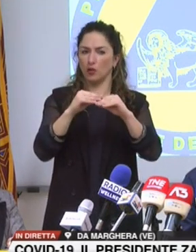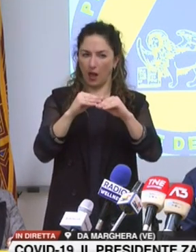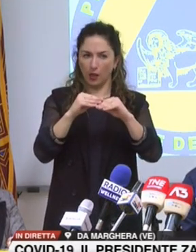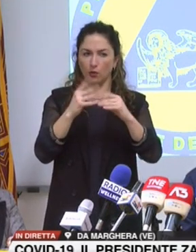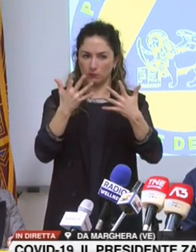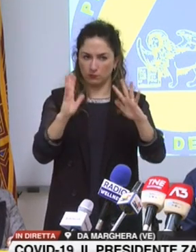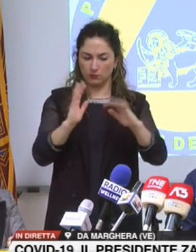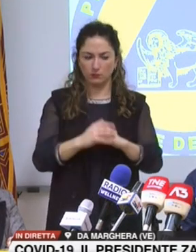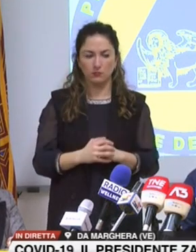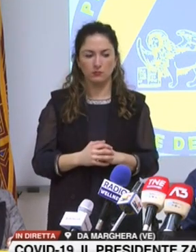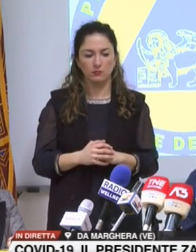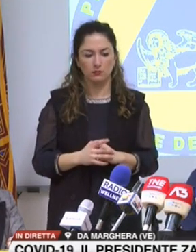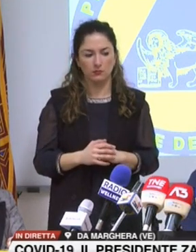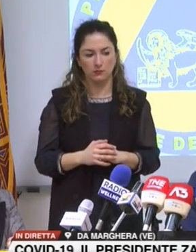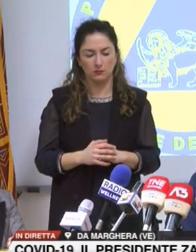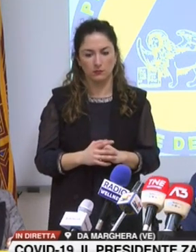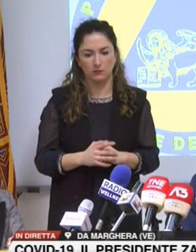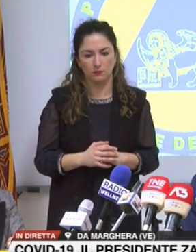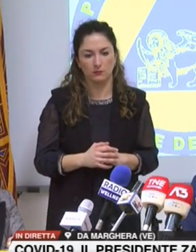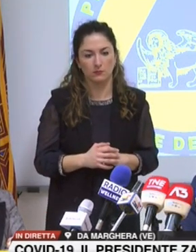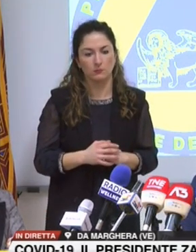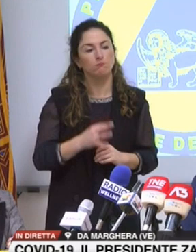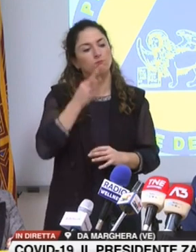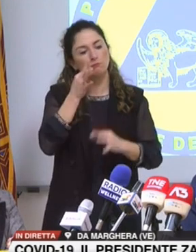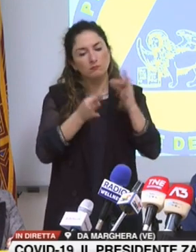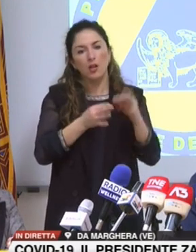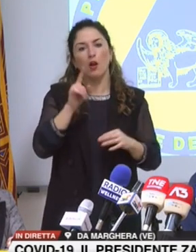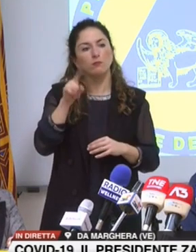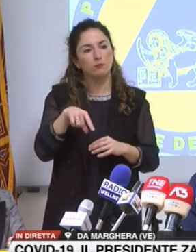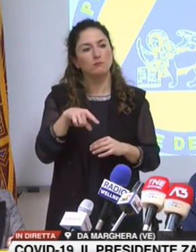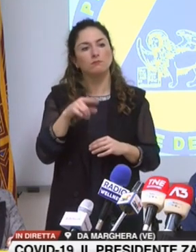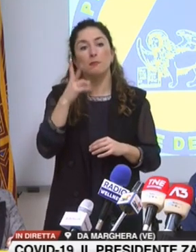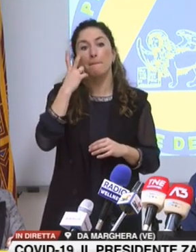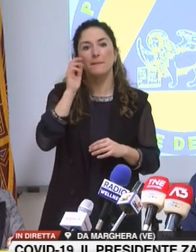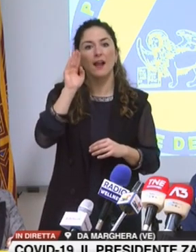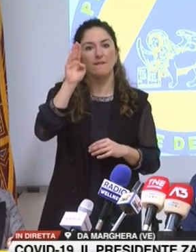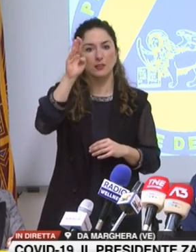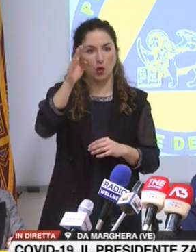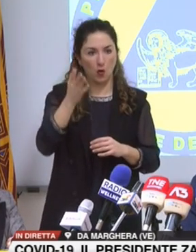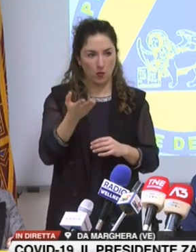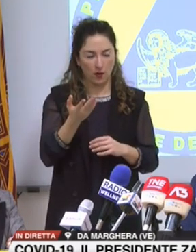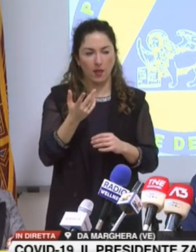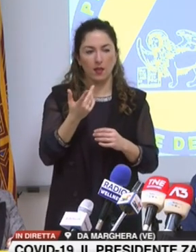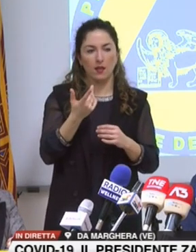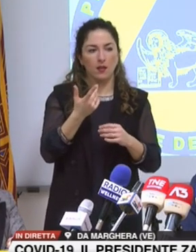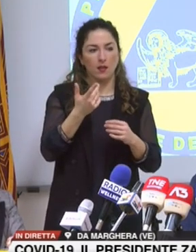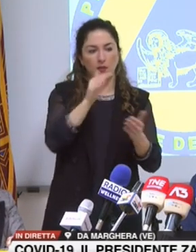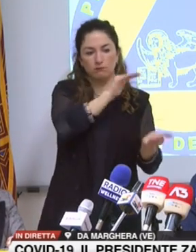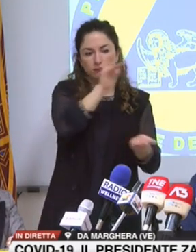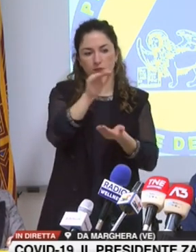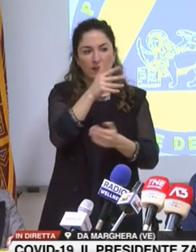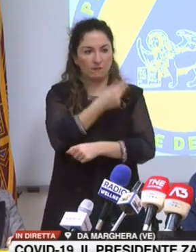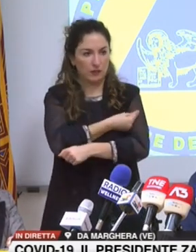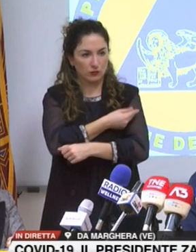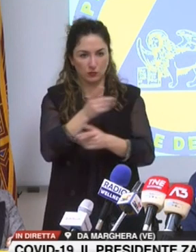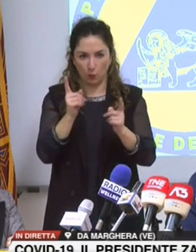E colgo l'occasione per fare una panoramica anche su quelle che sono le previsioni di consegna di vaccino dei prossimi